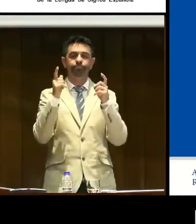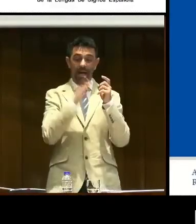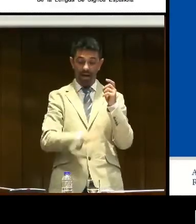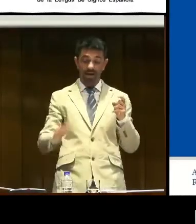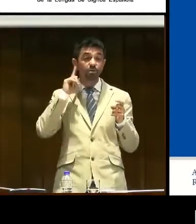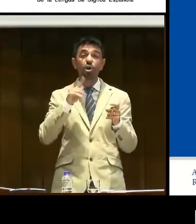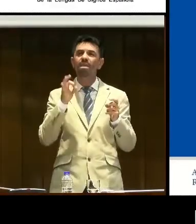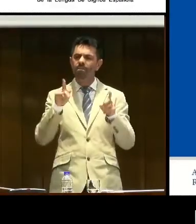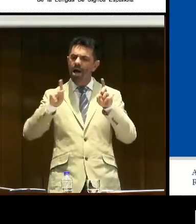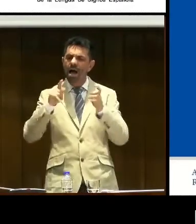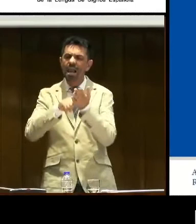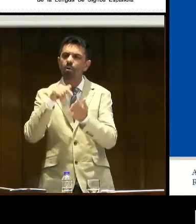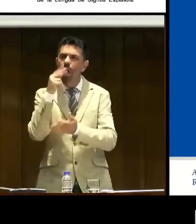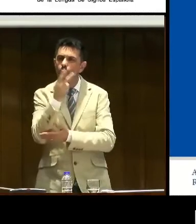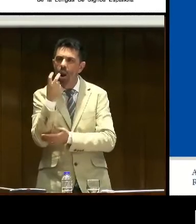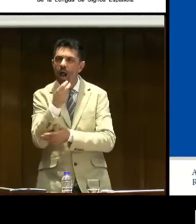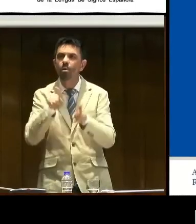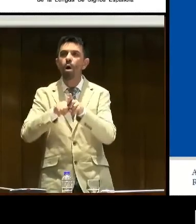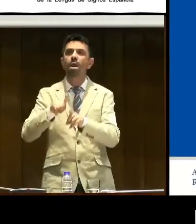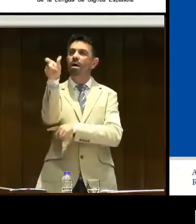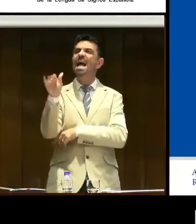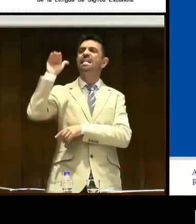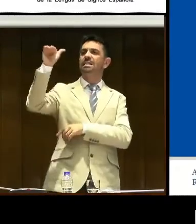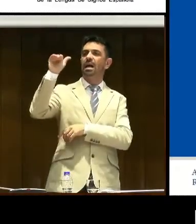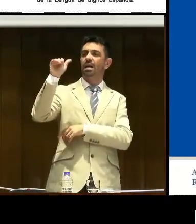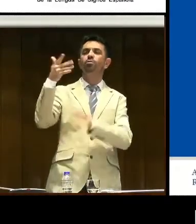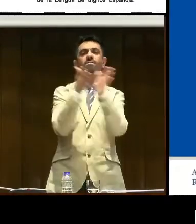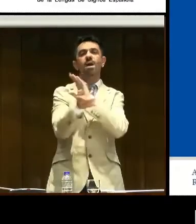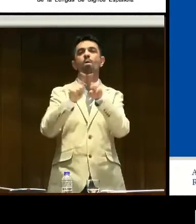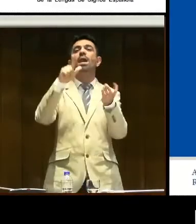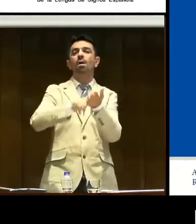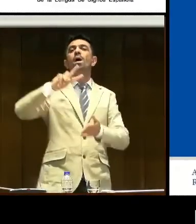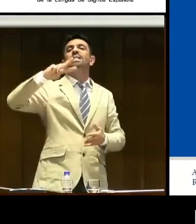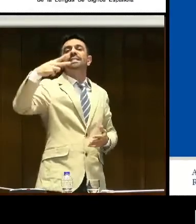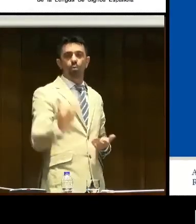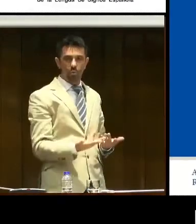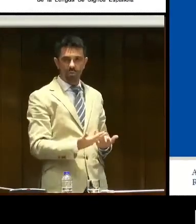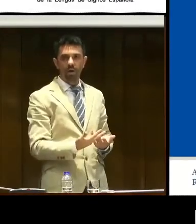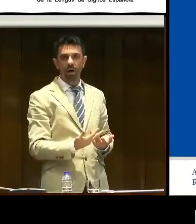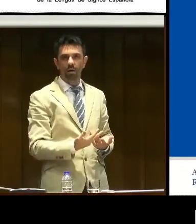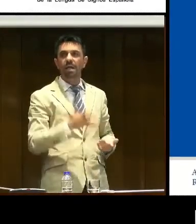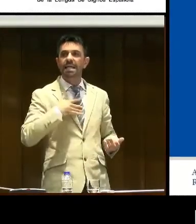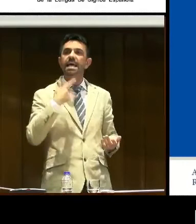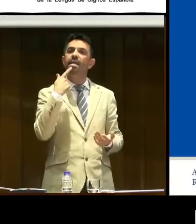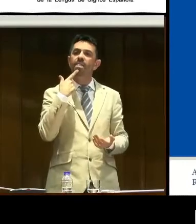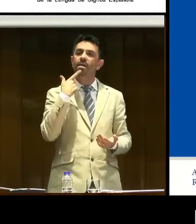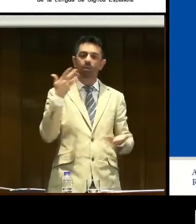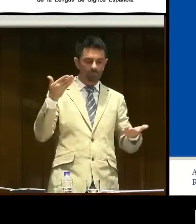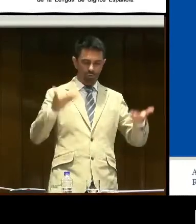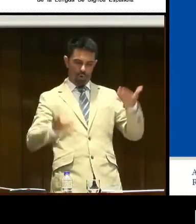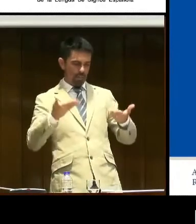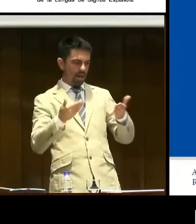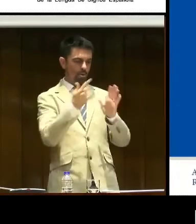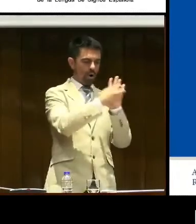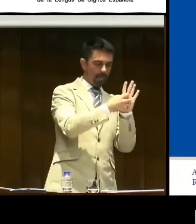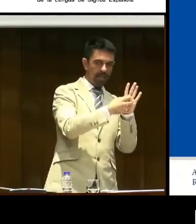extranjeros, como segunda lengua, es decir, teniendo en cuenta las diferencias gramaticales